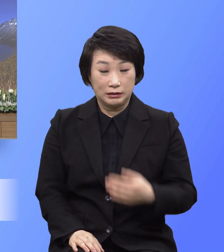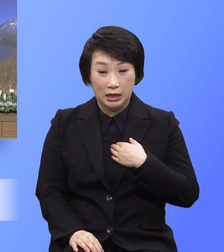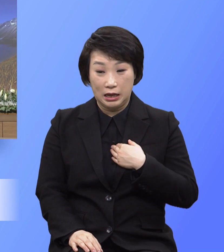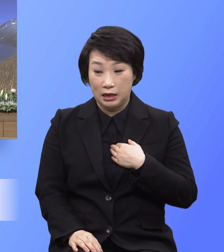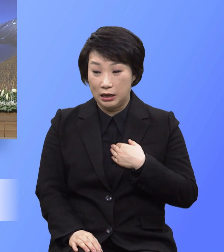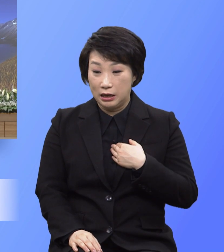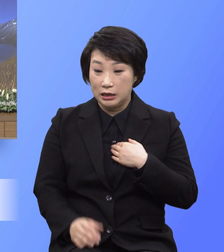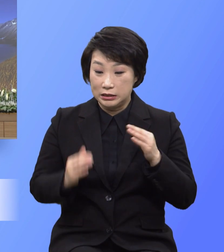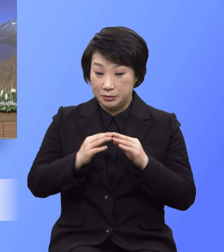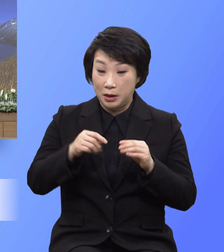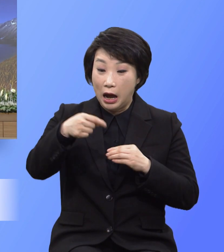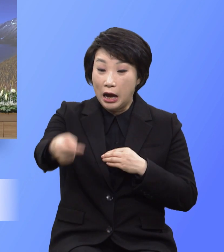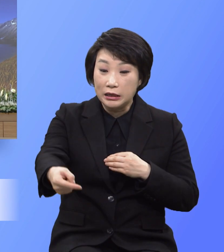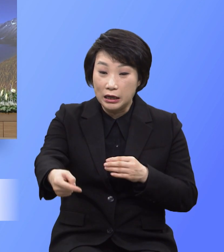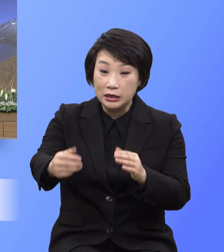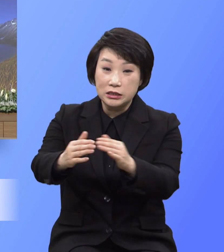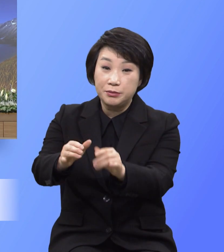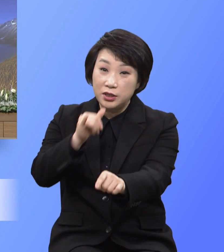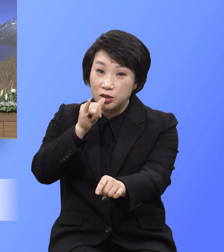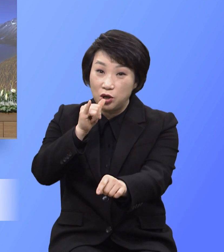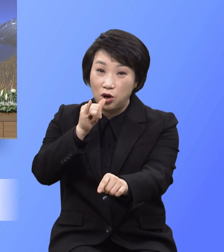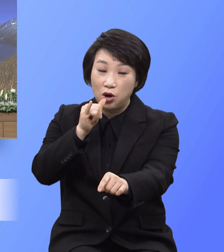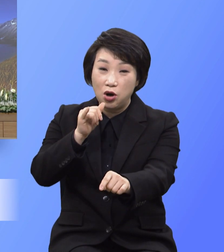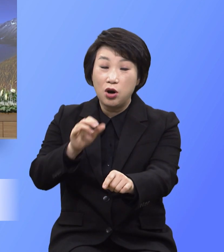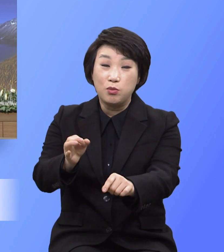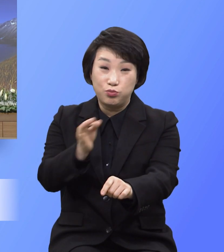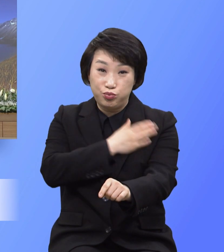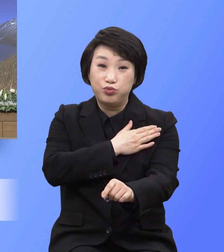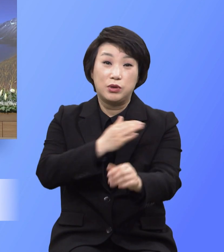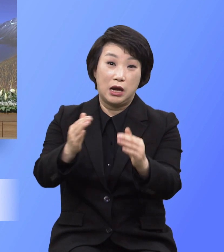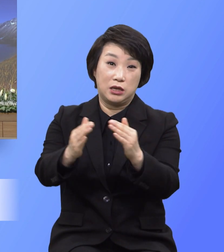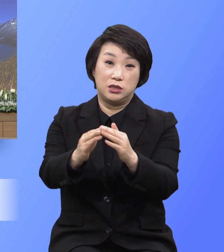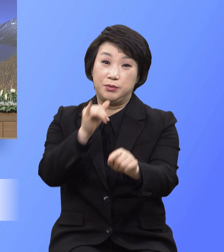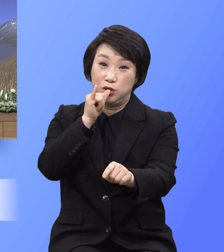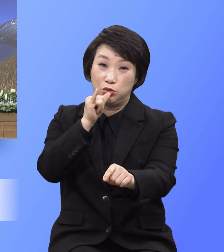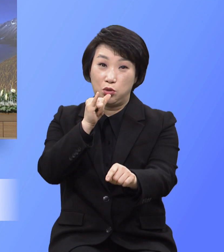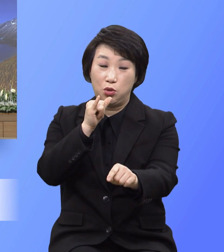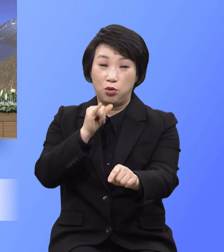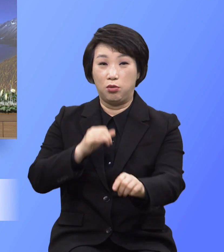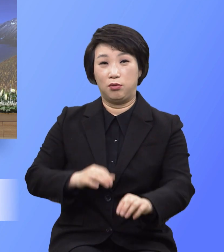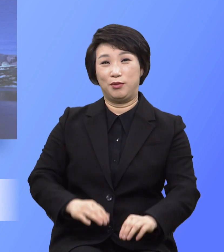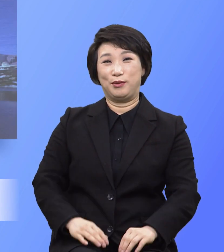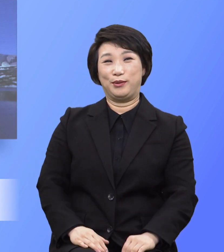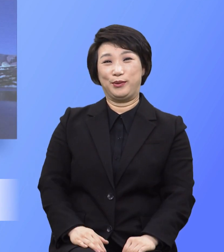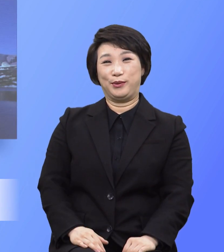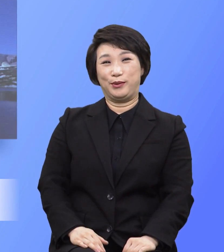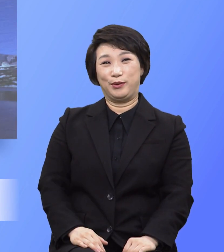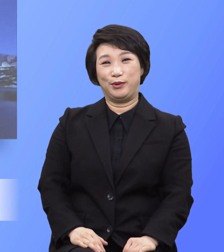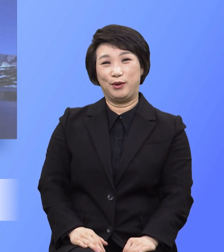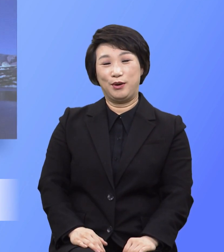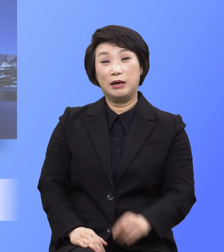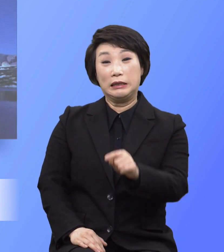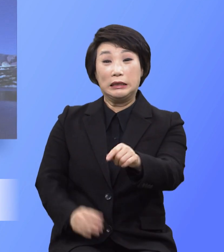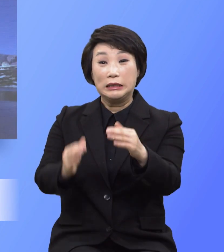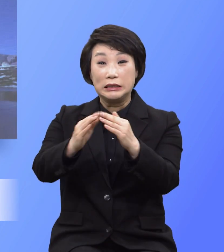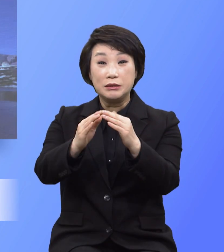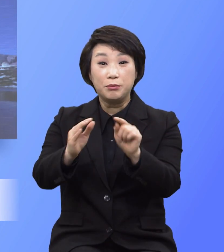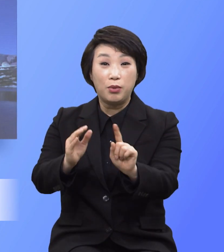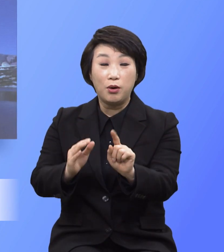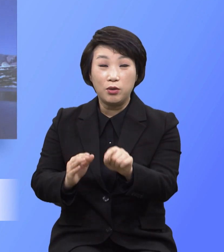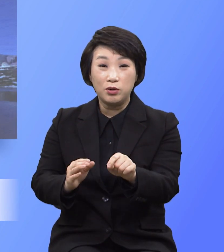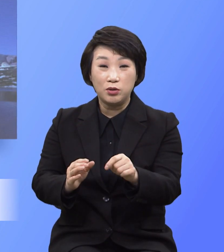바로 밑에 집에 잘 사는 부잣집이었어요. 그 집은